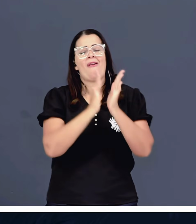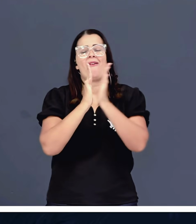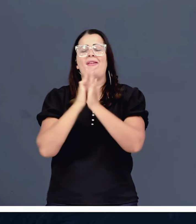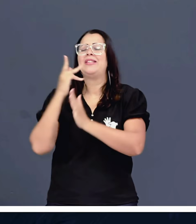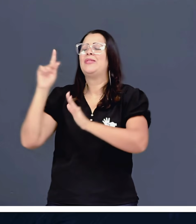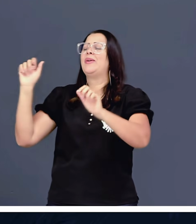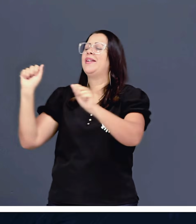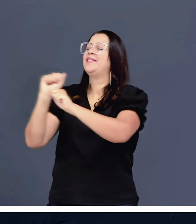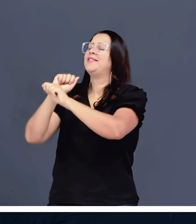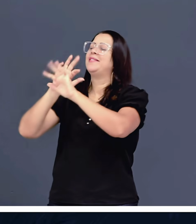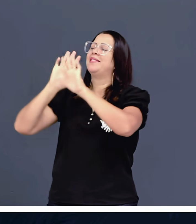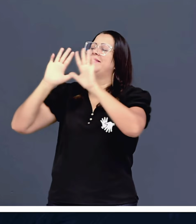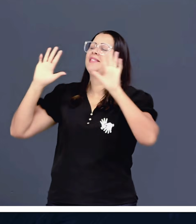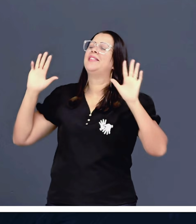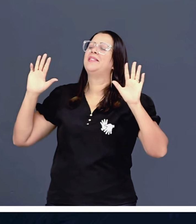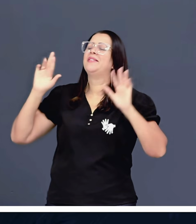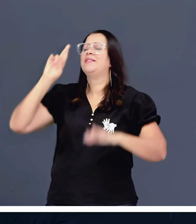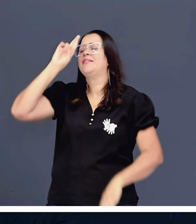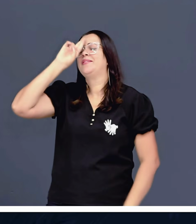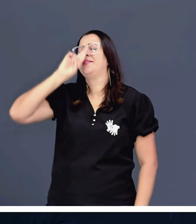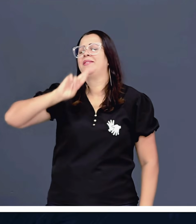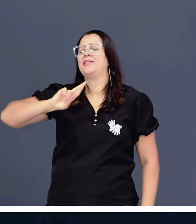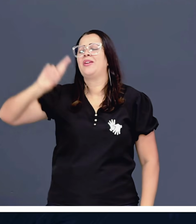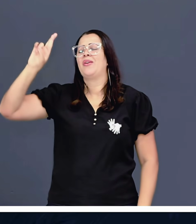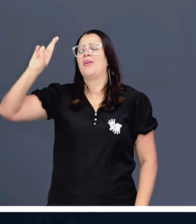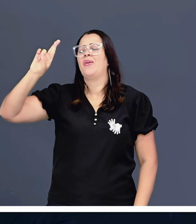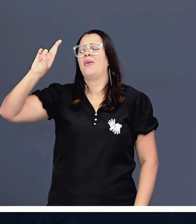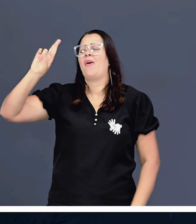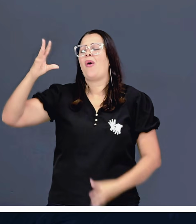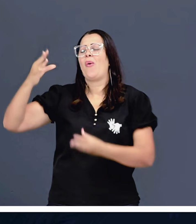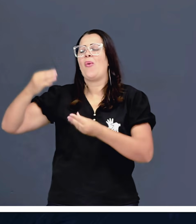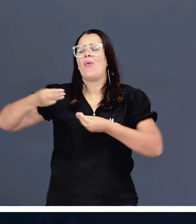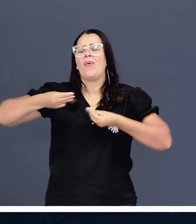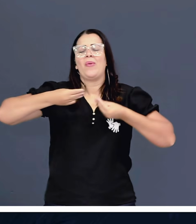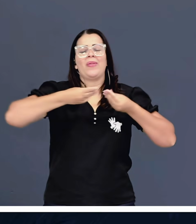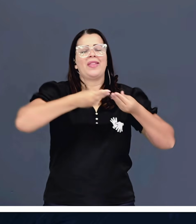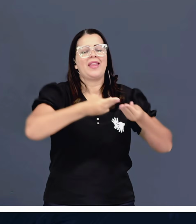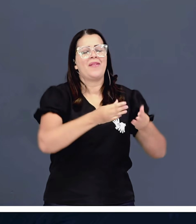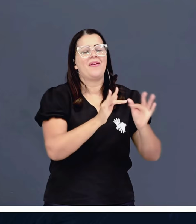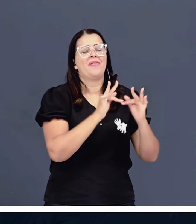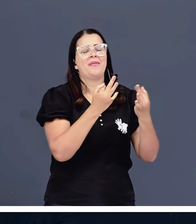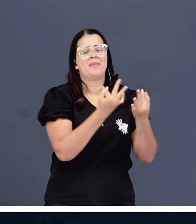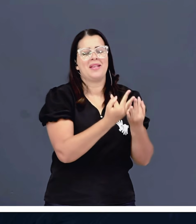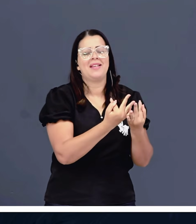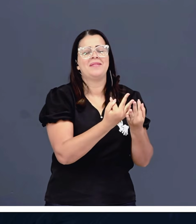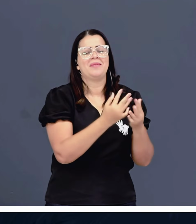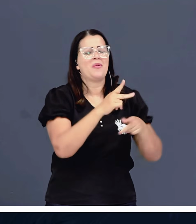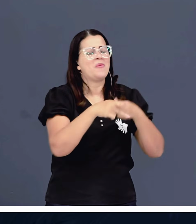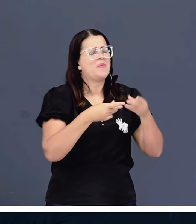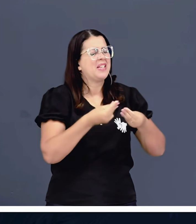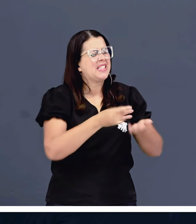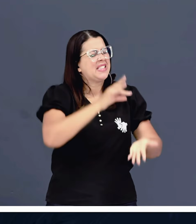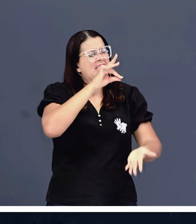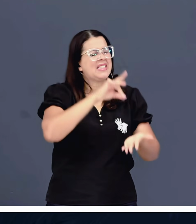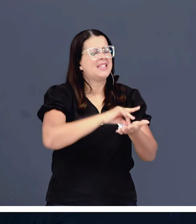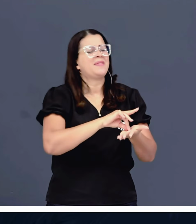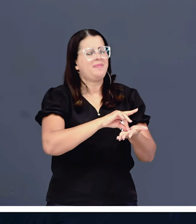tua glória. O Senhor o deu de presente aos seus pais. Um presente de